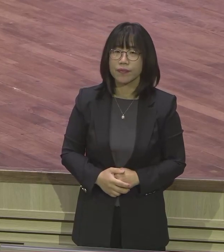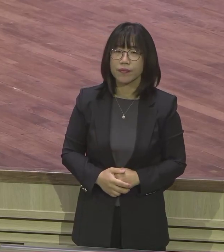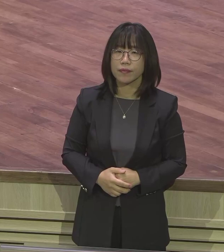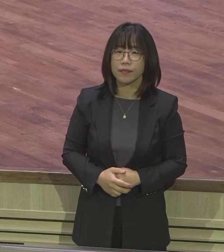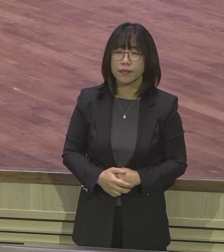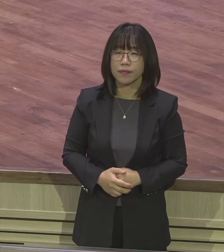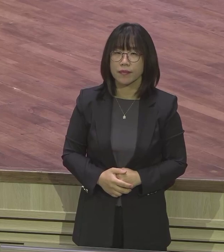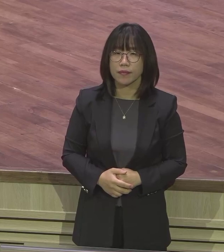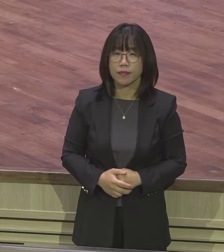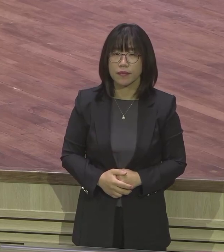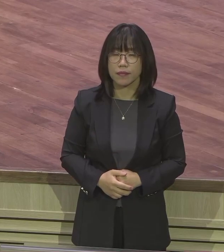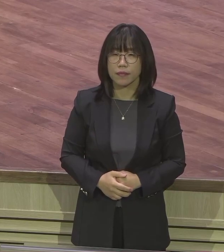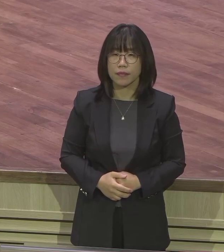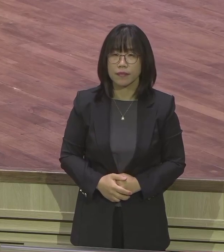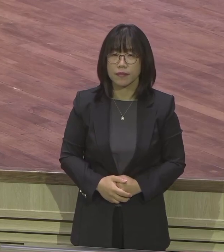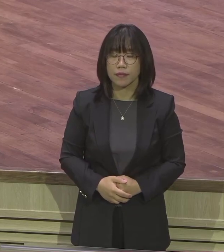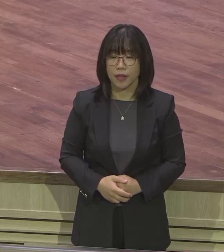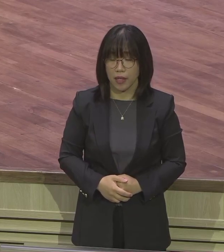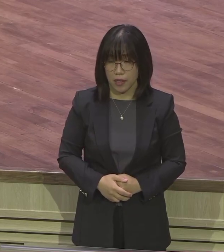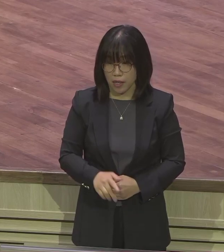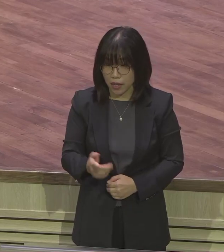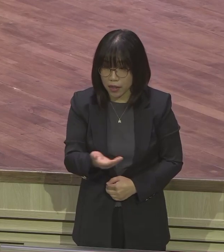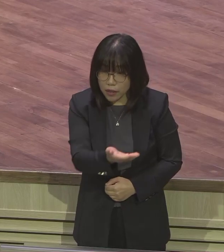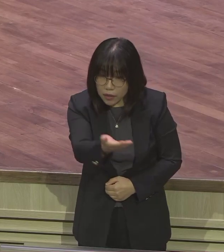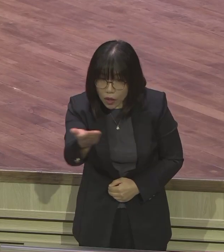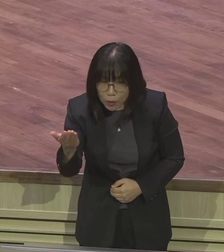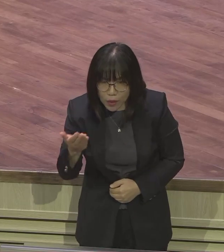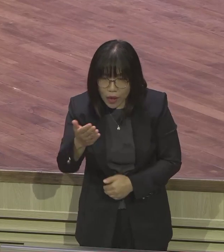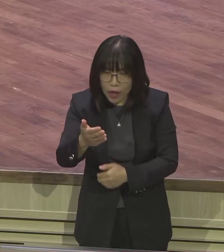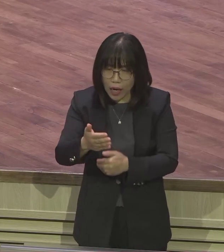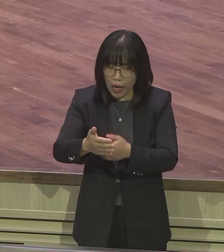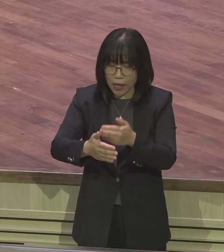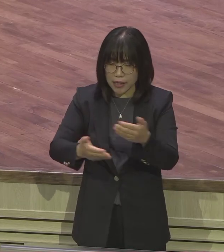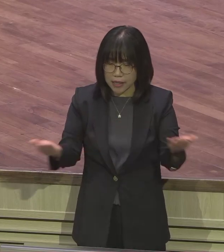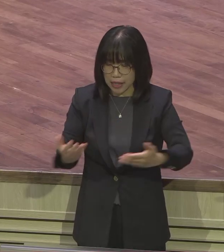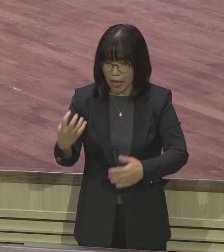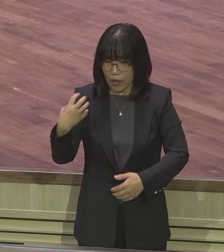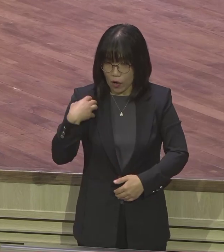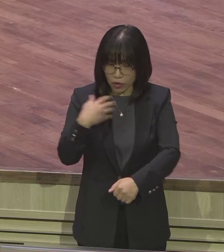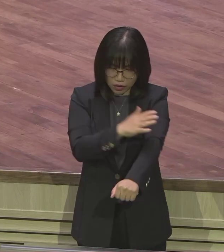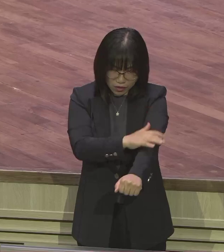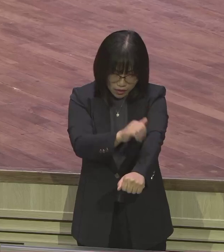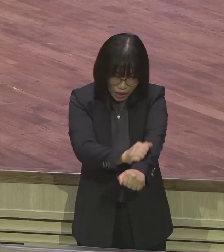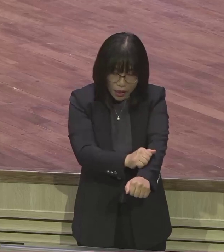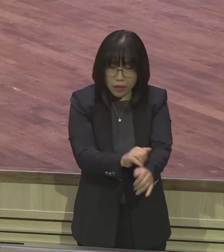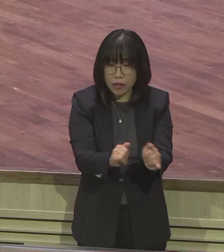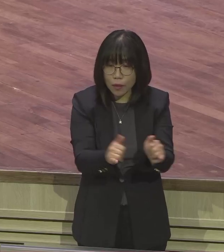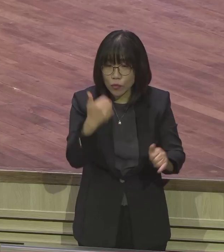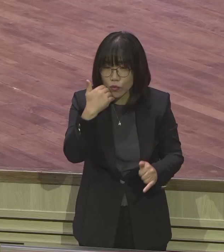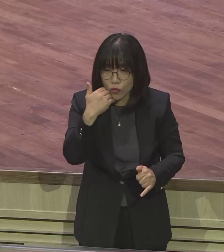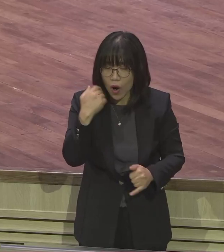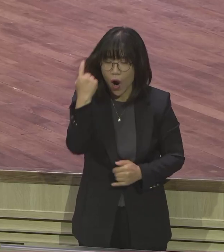일하는 가장 사역 잘하는 사람, 얼굴에 기쁨이 안 떠나. 기쁘게 일하는 사람.